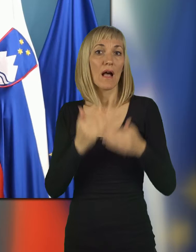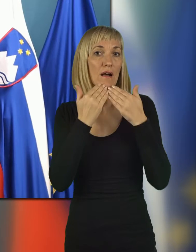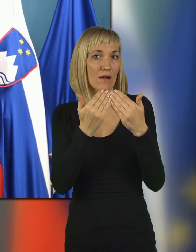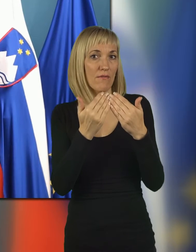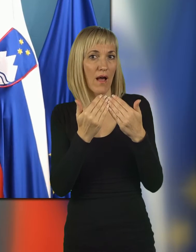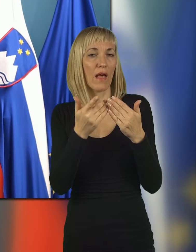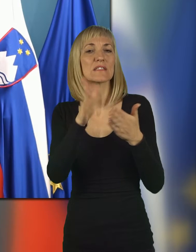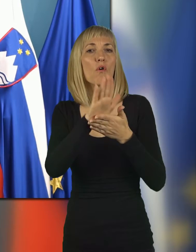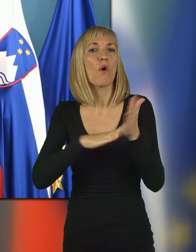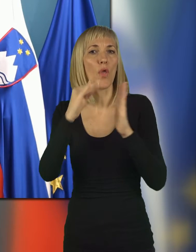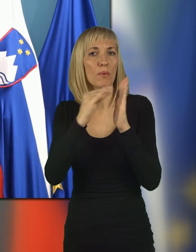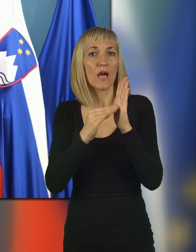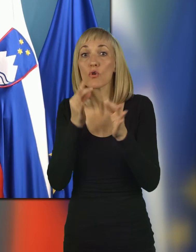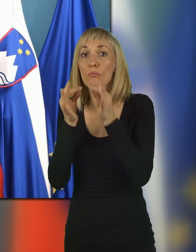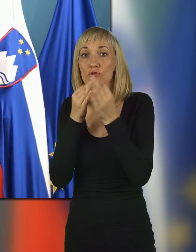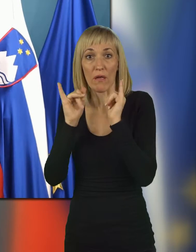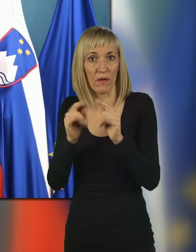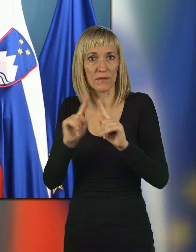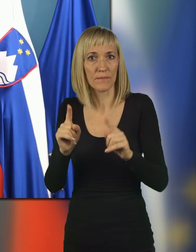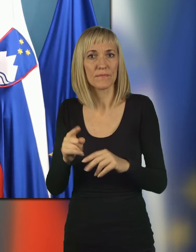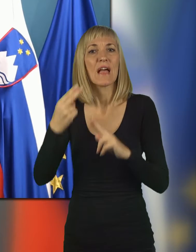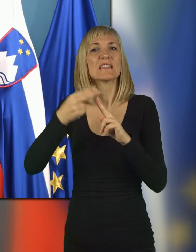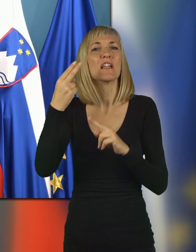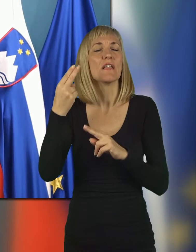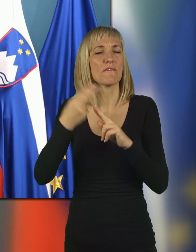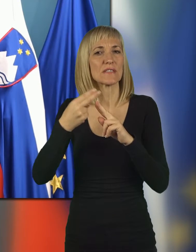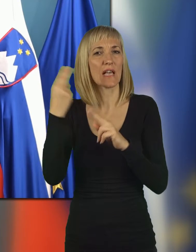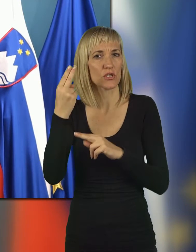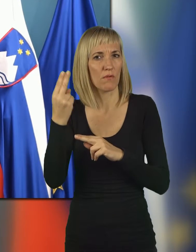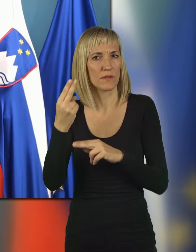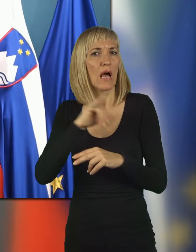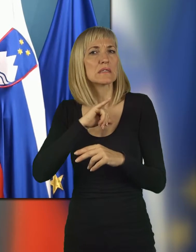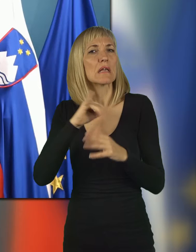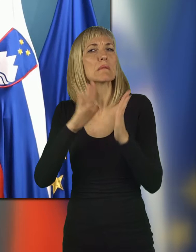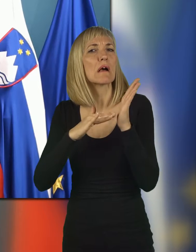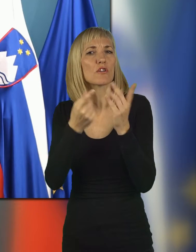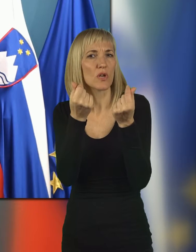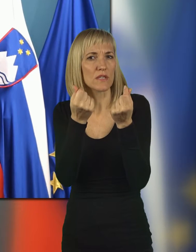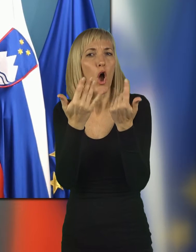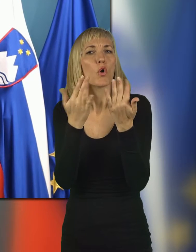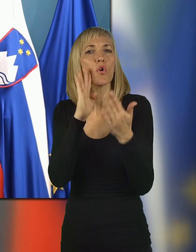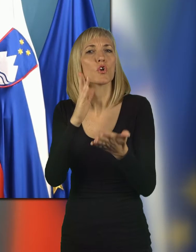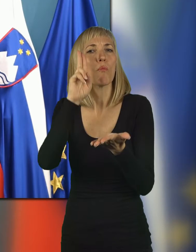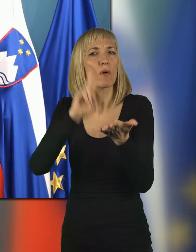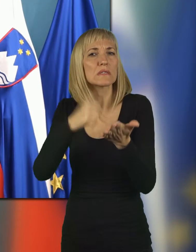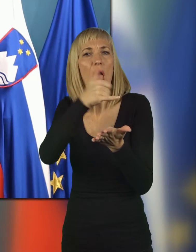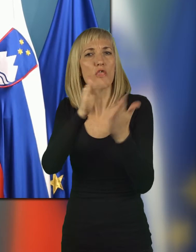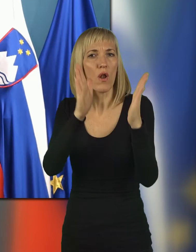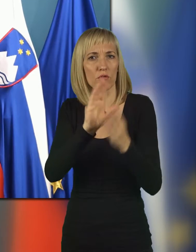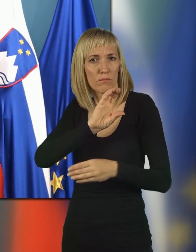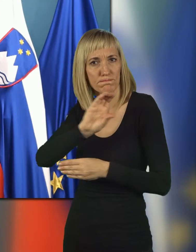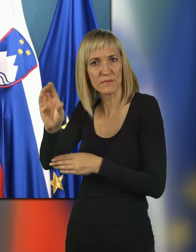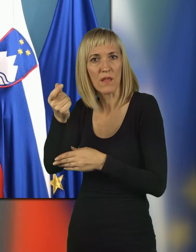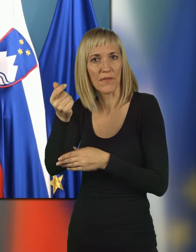Hvala za uvodne poudarke, izvolite TV Slovenija. TV Slovenija, Marko Štor, zanima me, za kakšna sredstva gre, koliko bo dejansko na leto šlo za